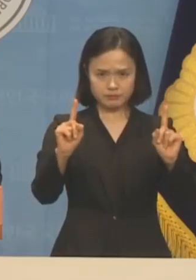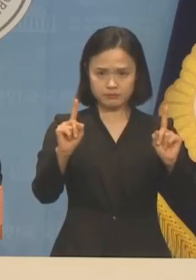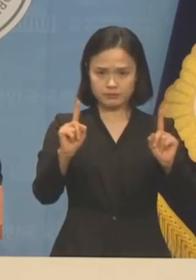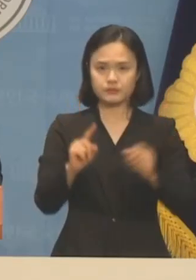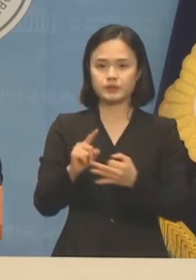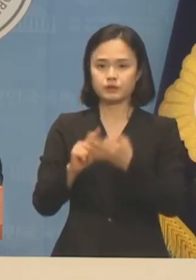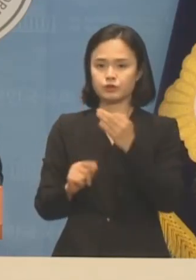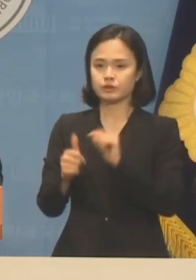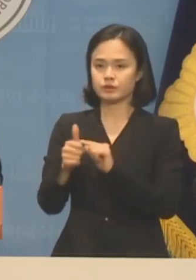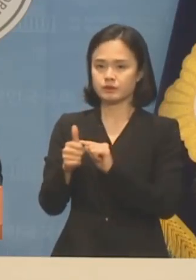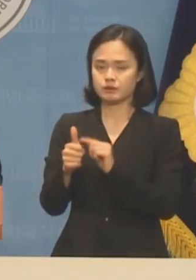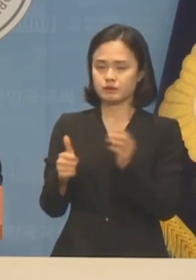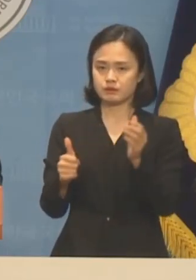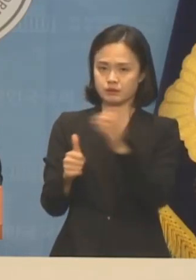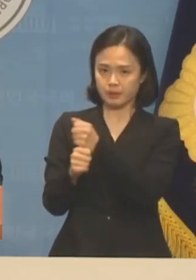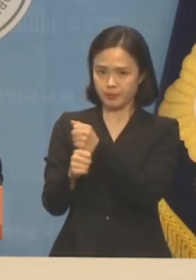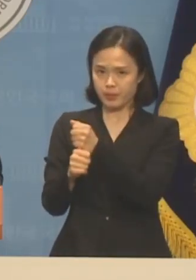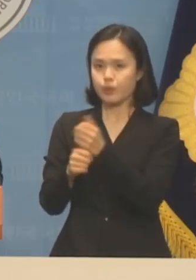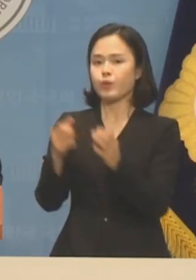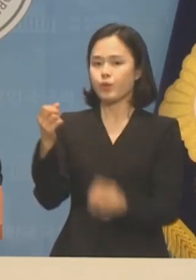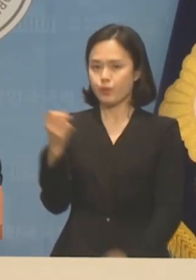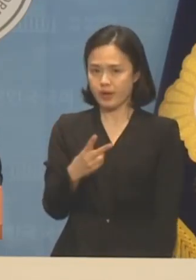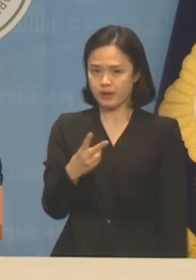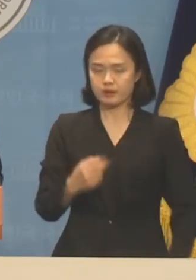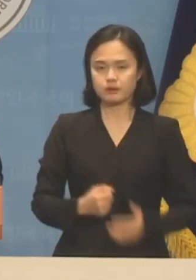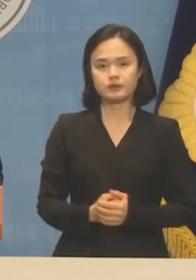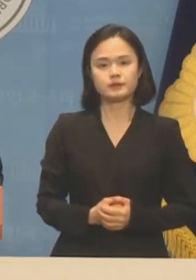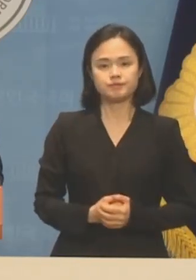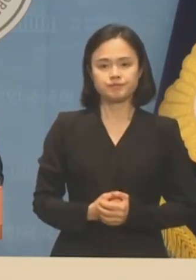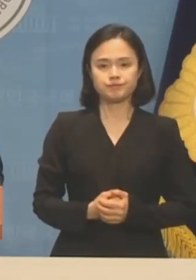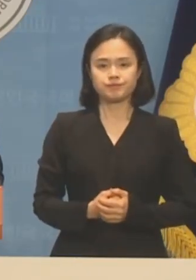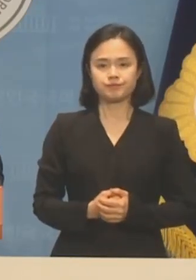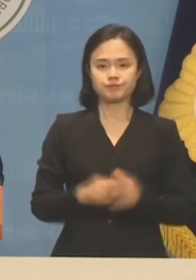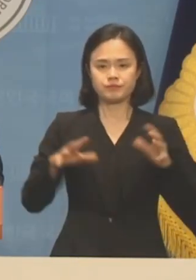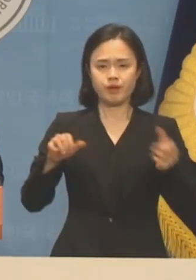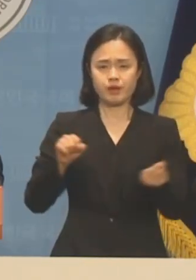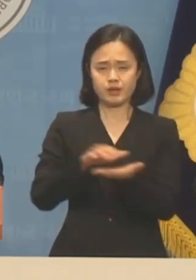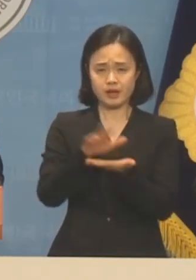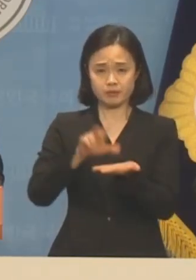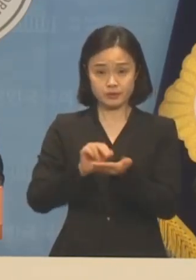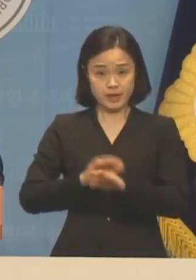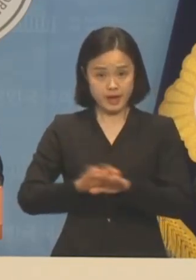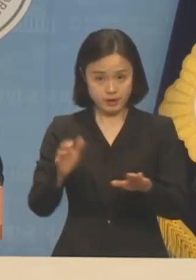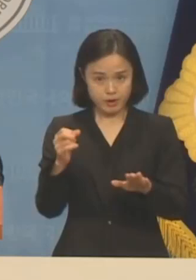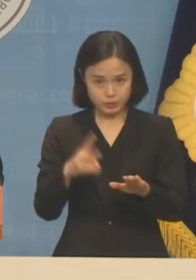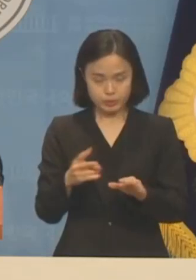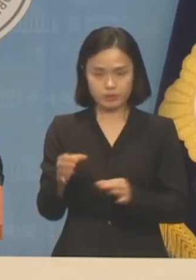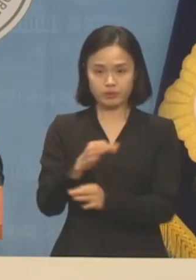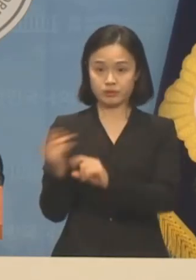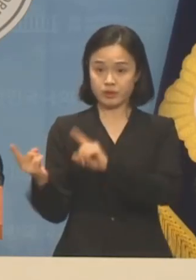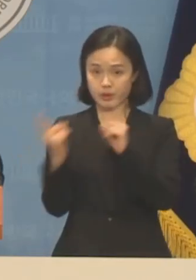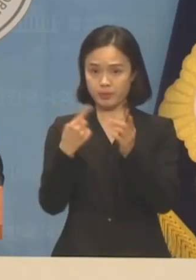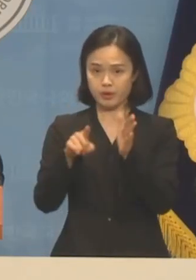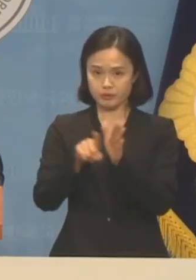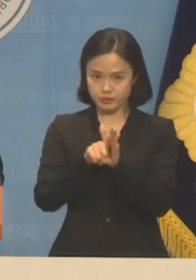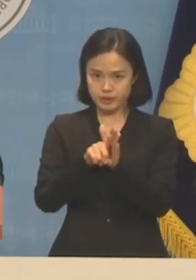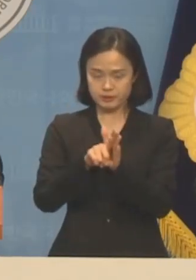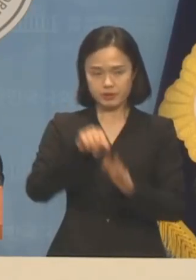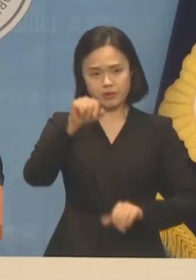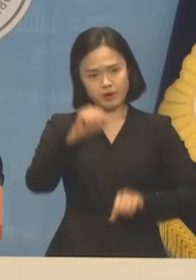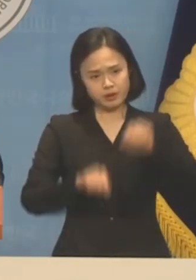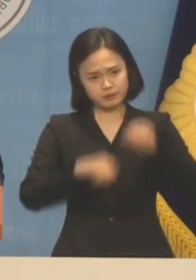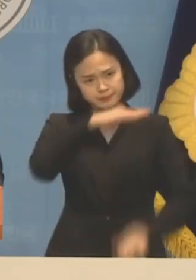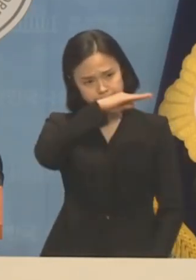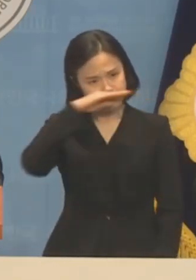체포를 포함한 내란 수습과 경제 회복에서 중심을 잡아주기를 강력하게